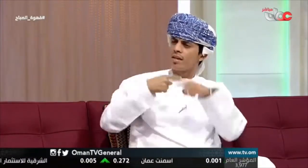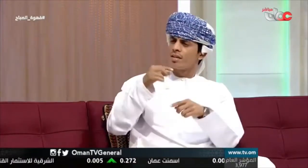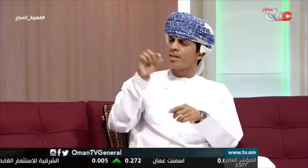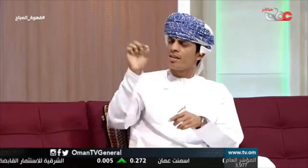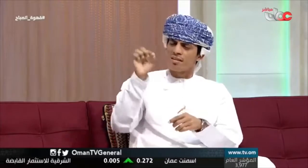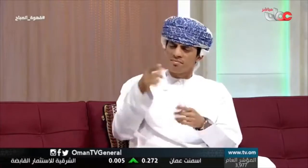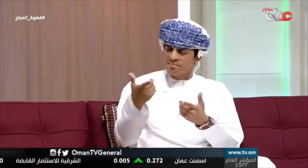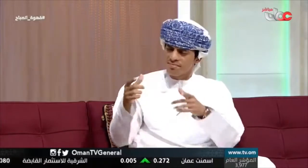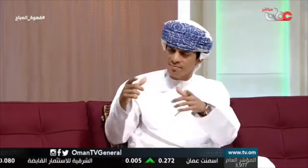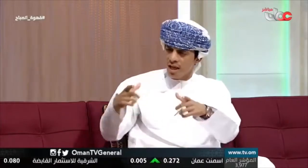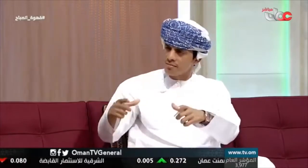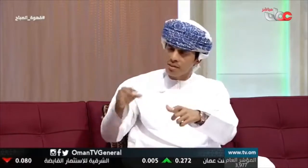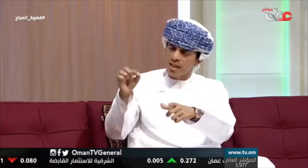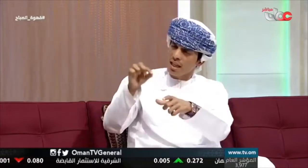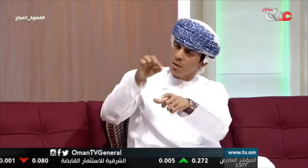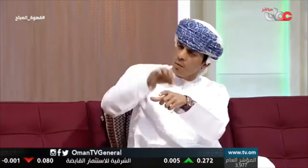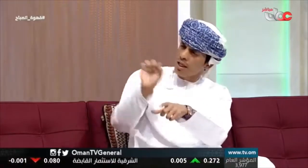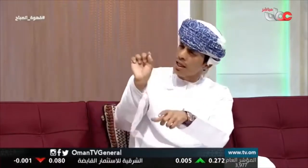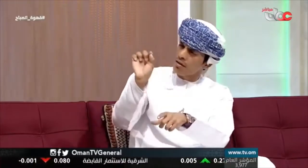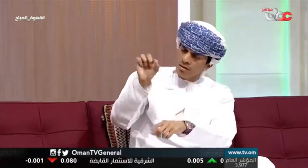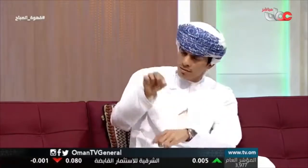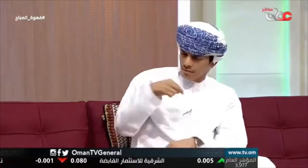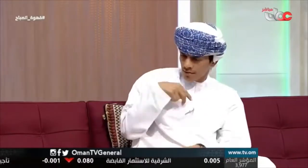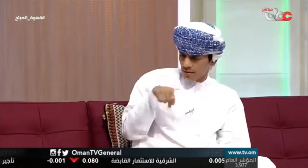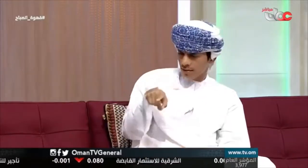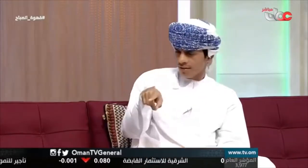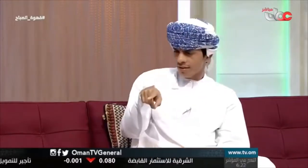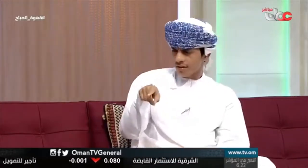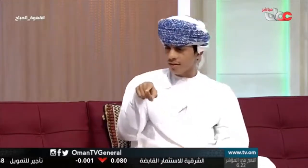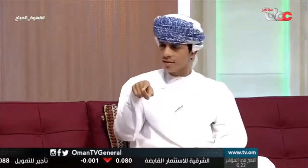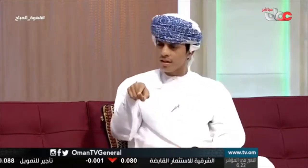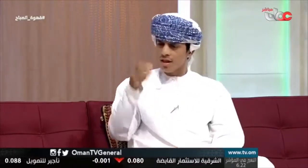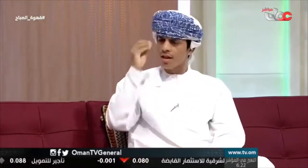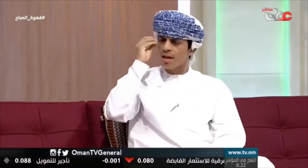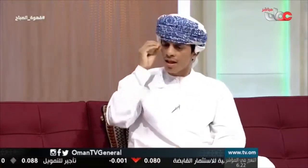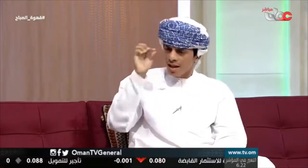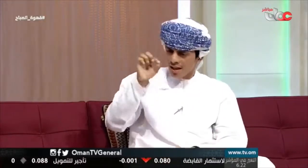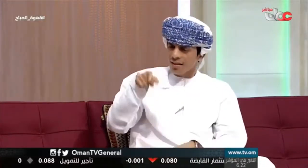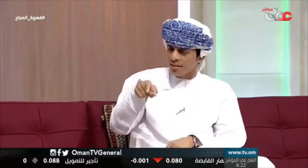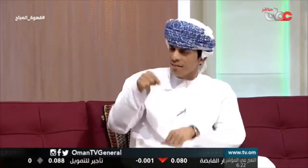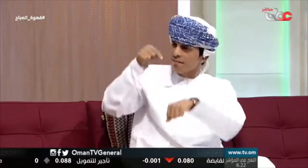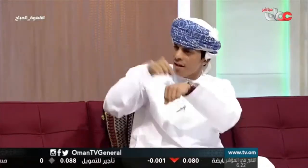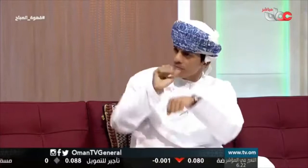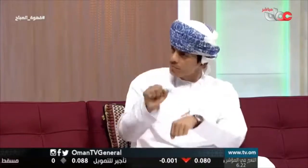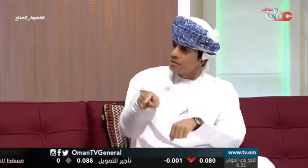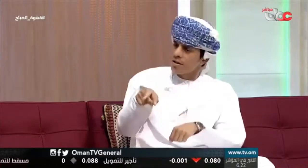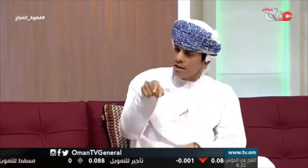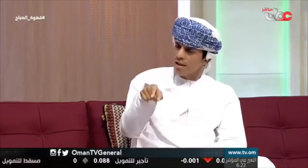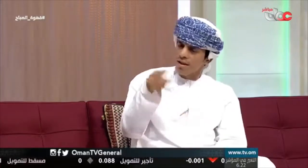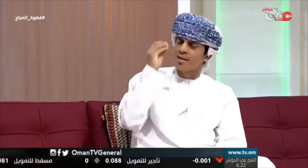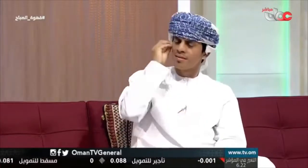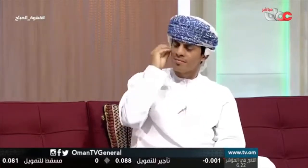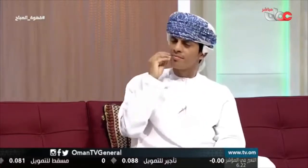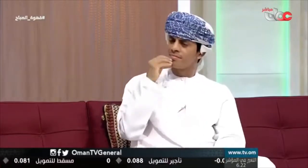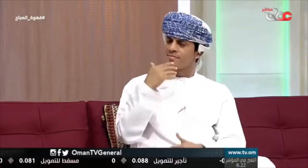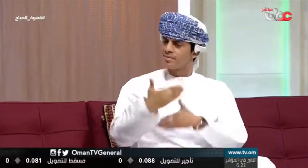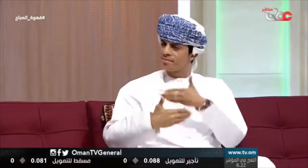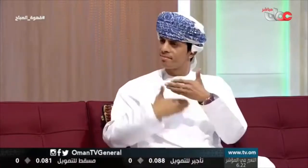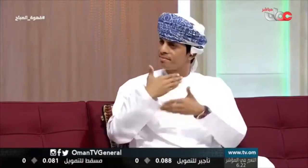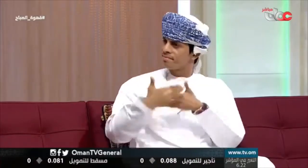الحمد. مع تطور وأشوف خلايا النحل، كيف طريقة وجود خلية نحل موجودة قريب لهذا عن طريق